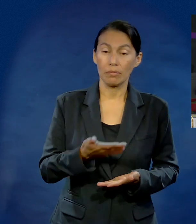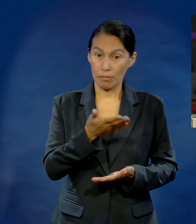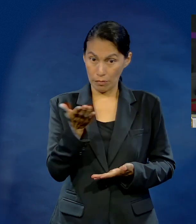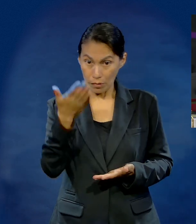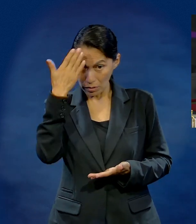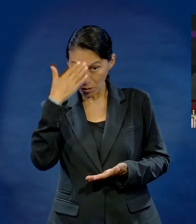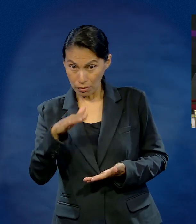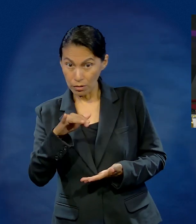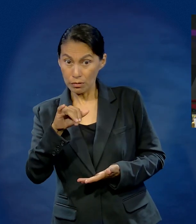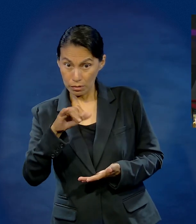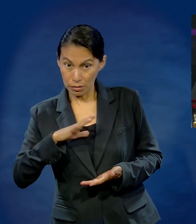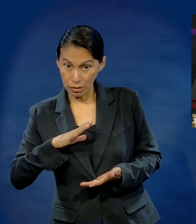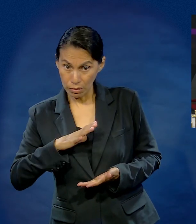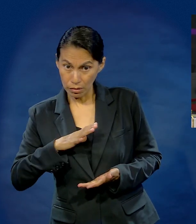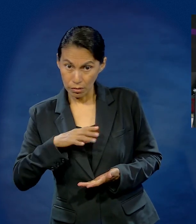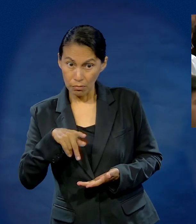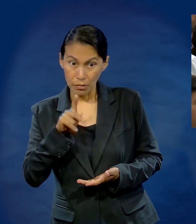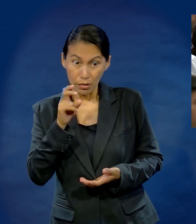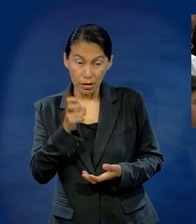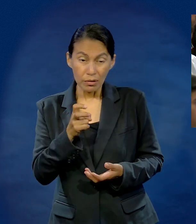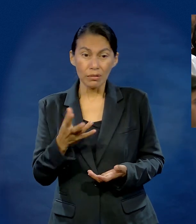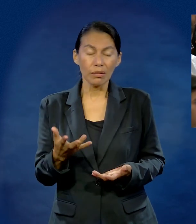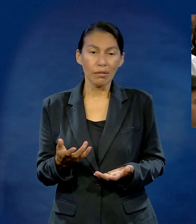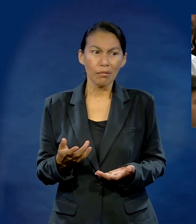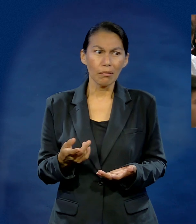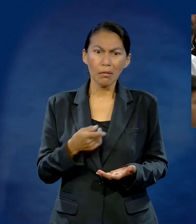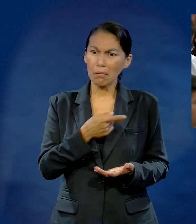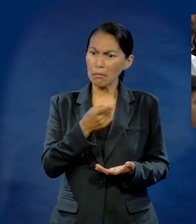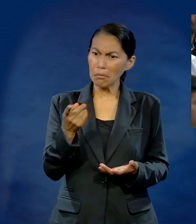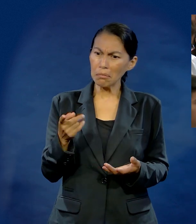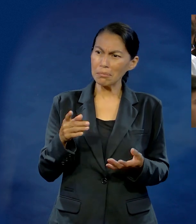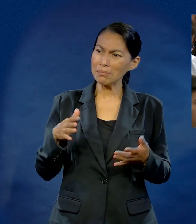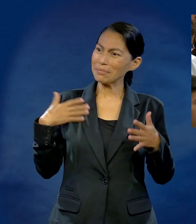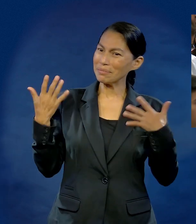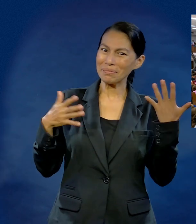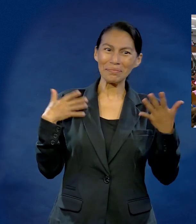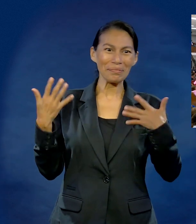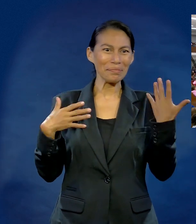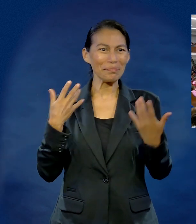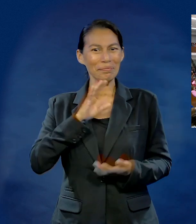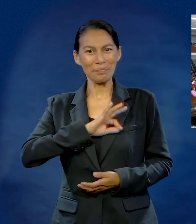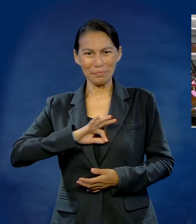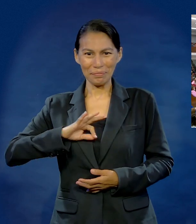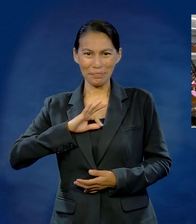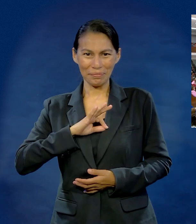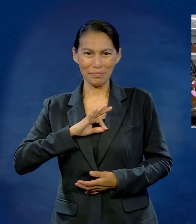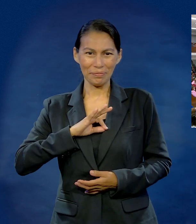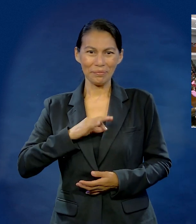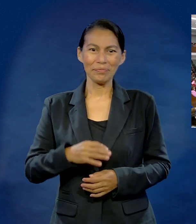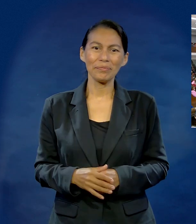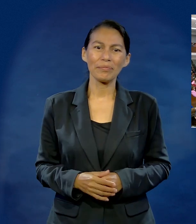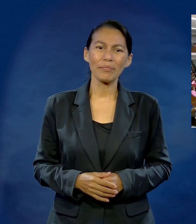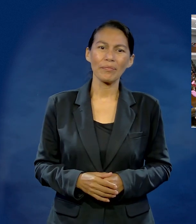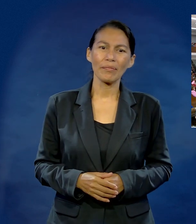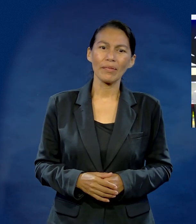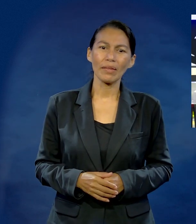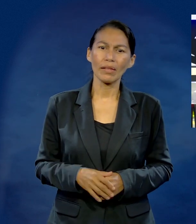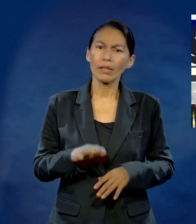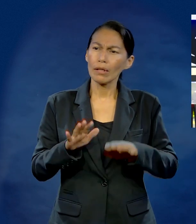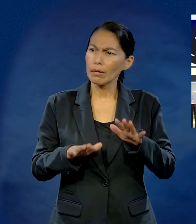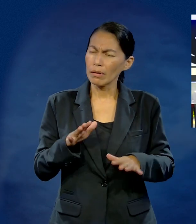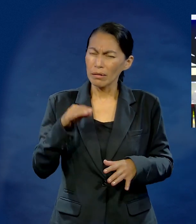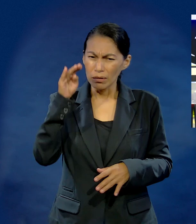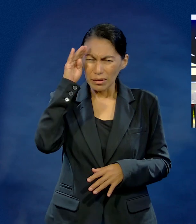así? ¿Conoce gente que parece que no tienen problemas? Es más, usted sabe que sí los tienen, pero eso es más impresionante